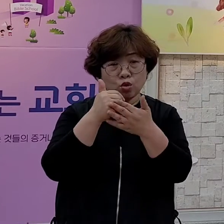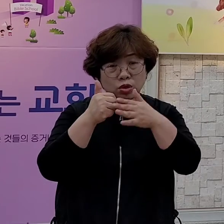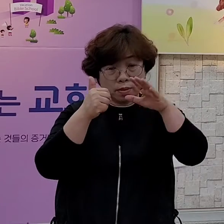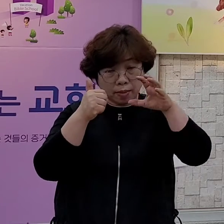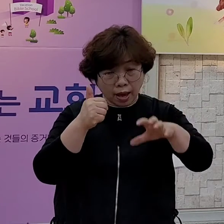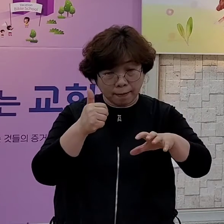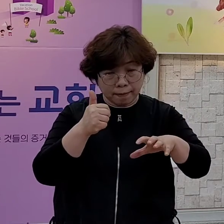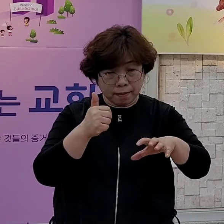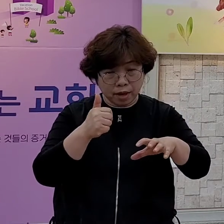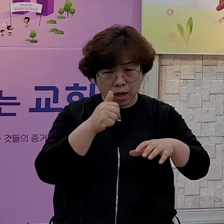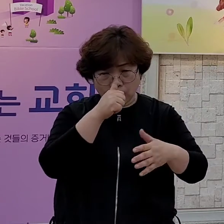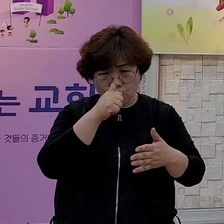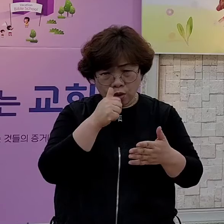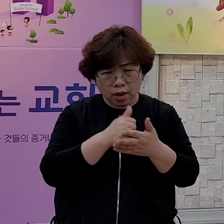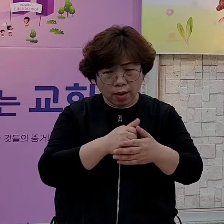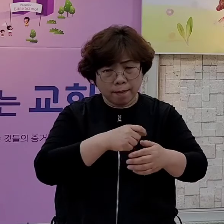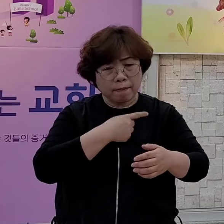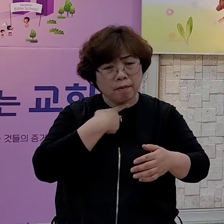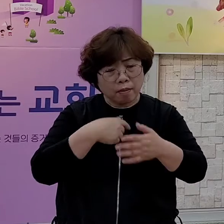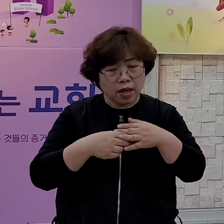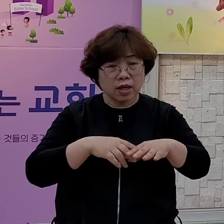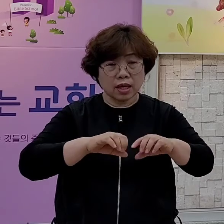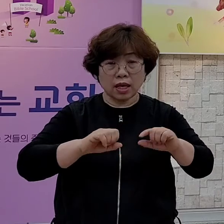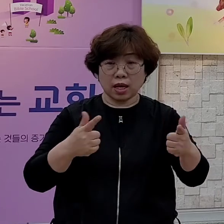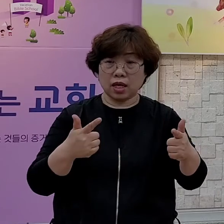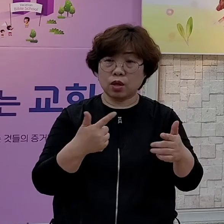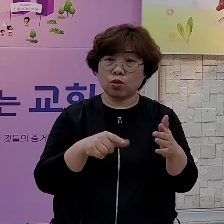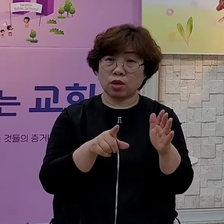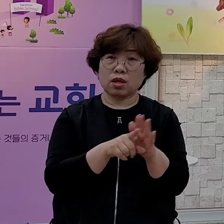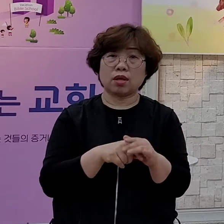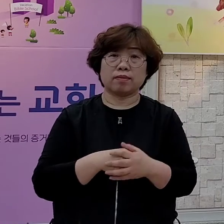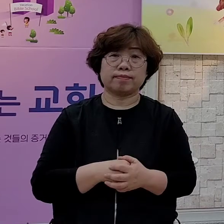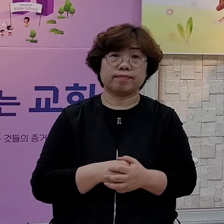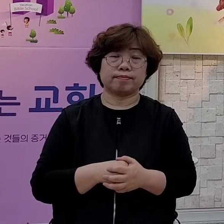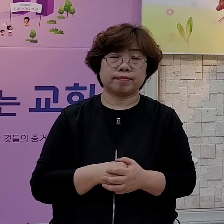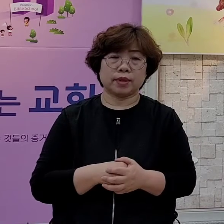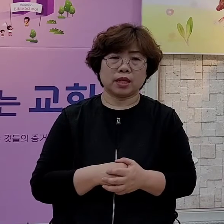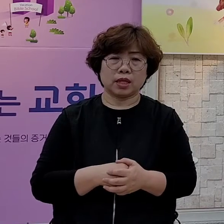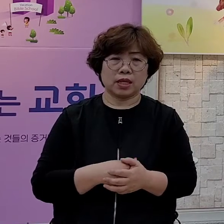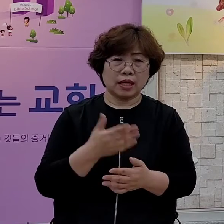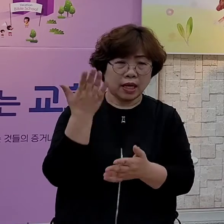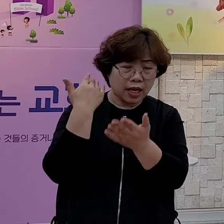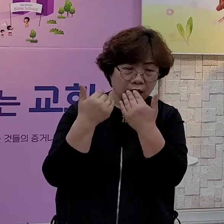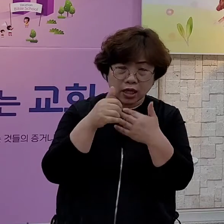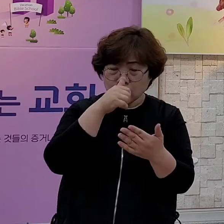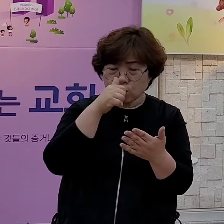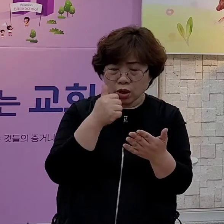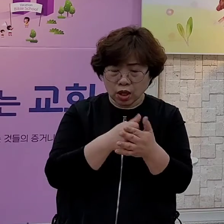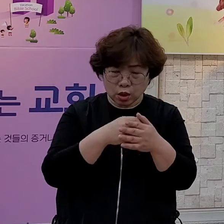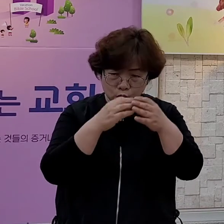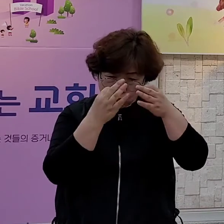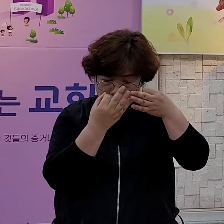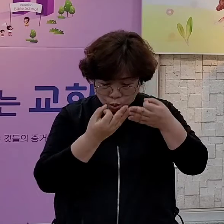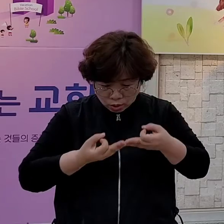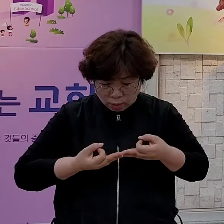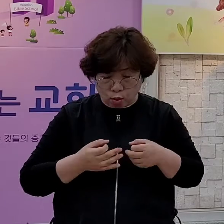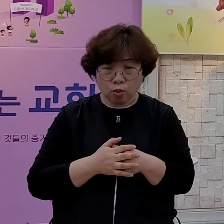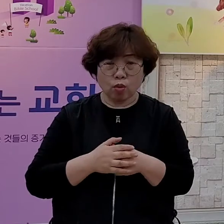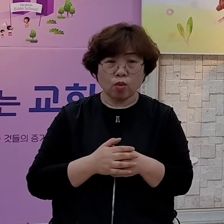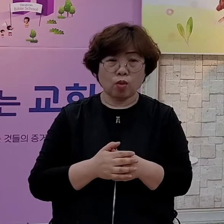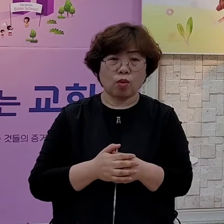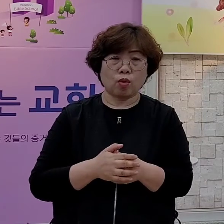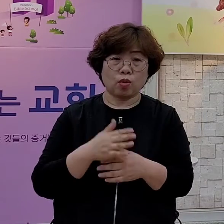앞에 범죄하지 않기. 내가 예전에 지었던 그 모든 죄와 수치를 돌아보면서 다시는 내가 주님